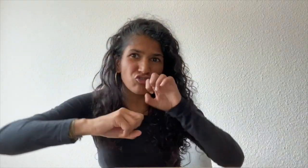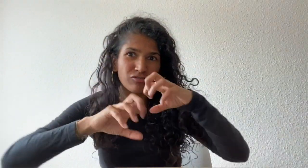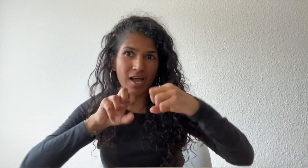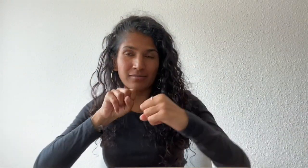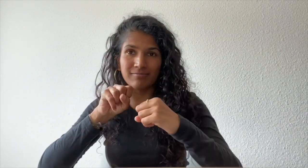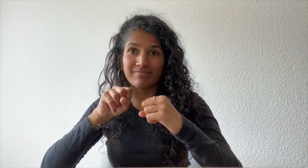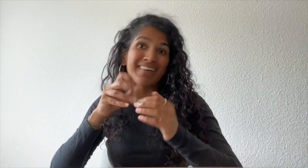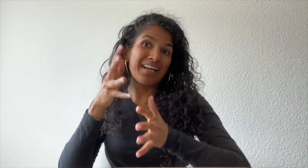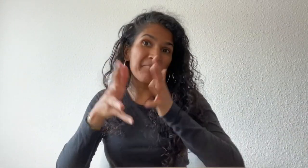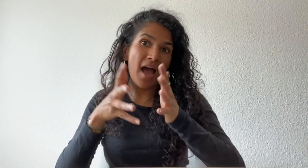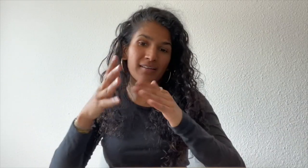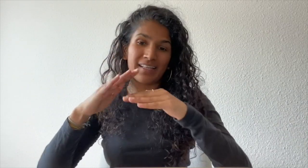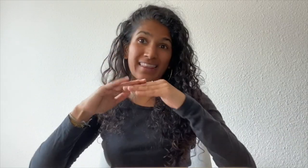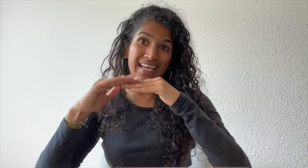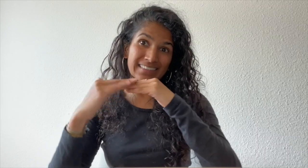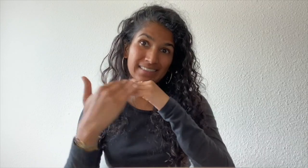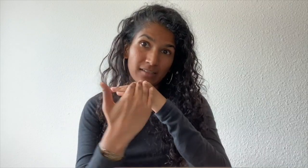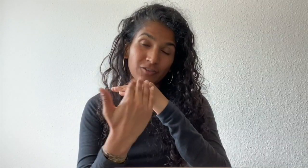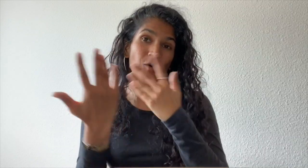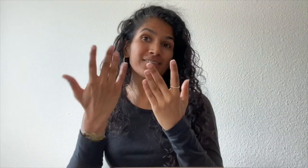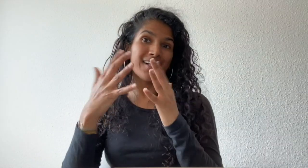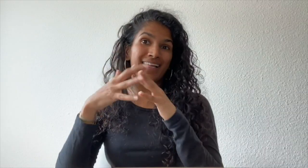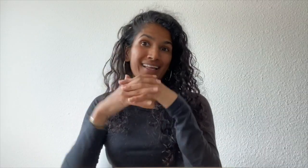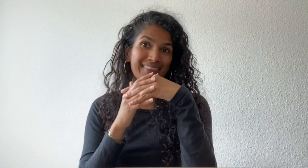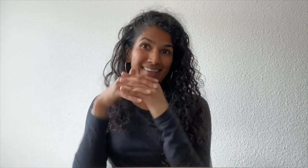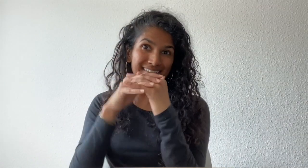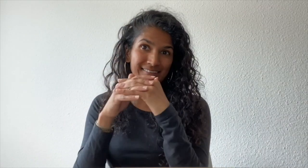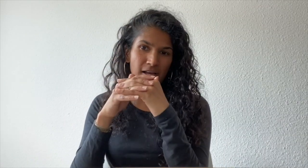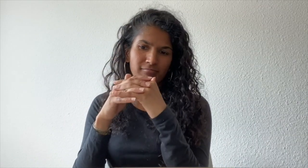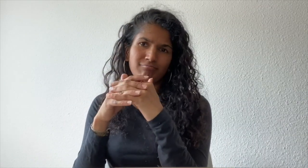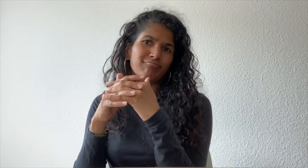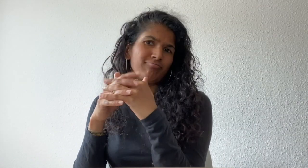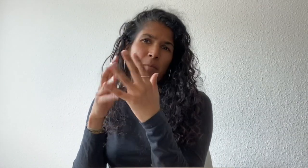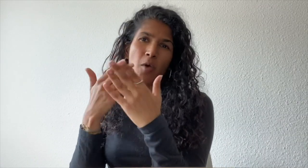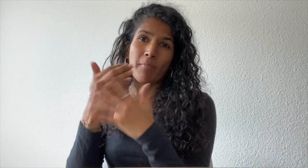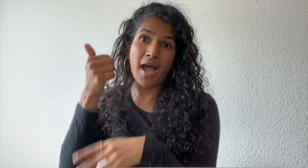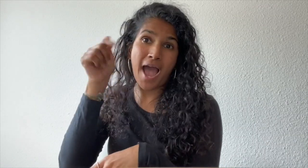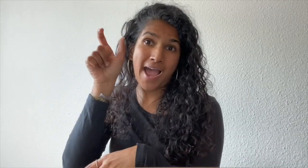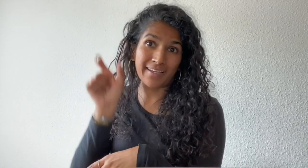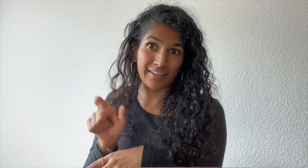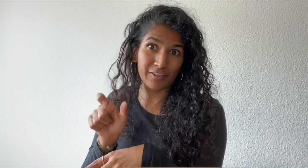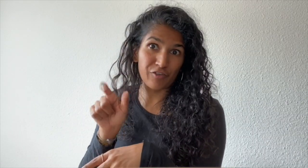den Begriff der Intersektionalität zwei Gebärden, nämlich diese